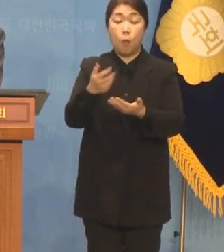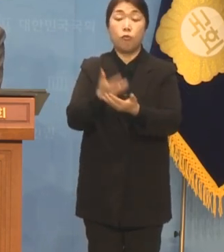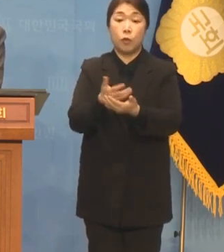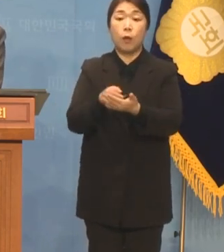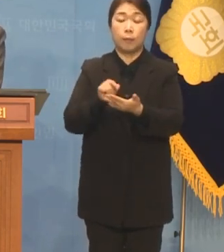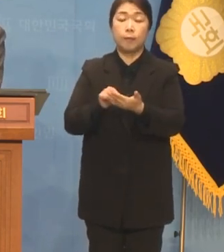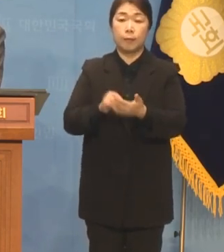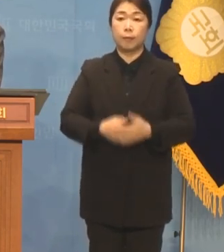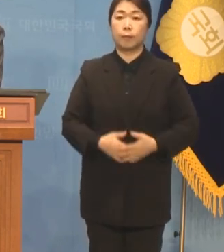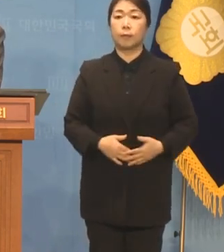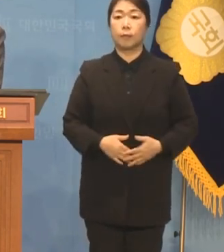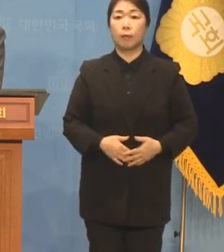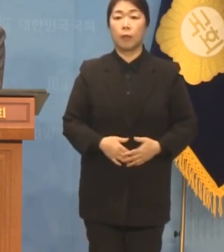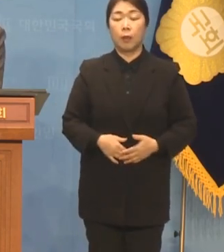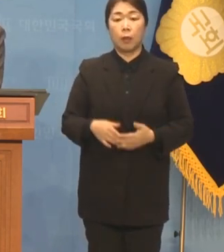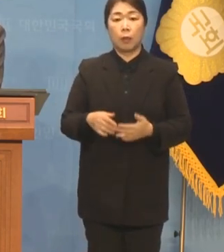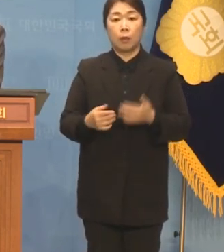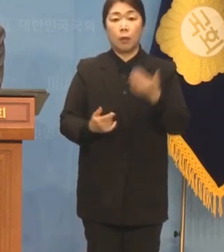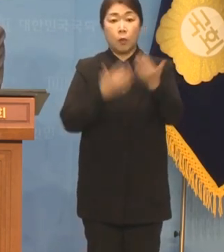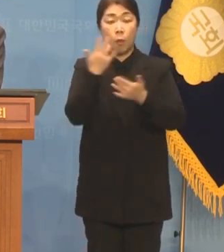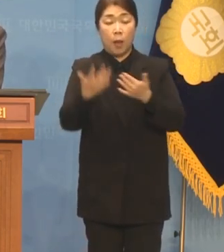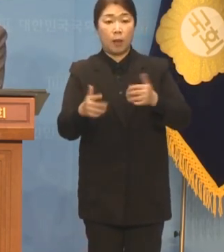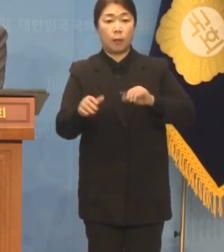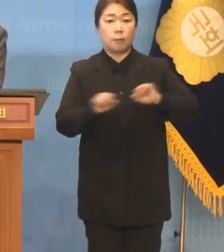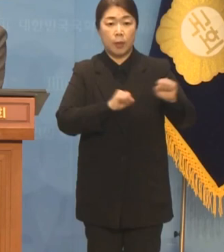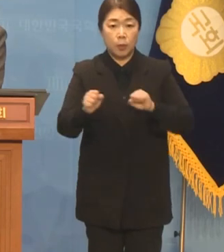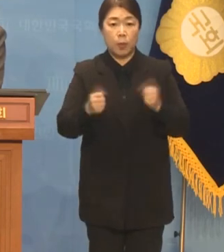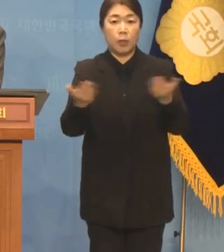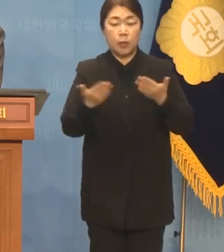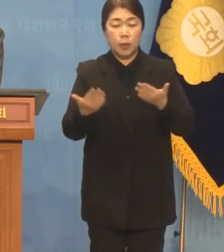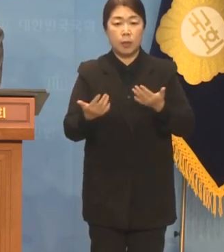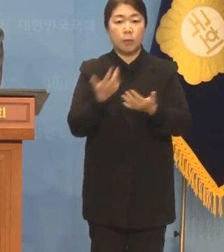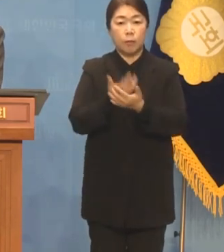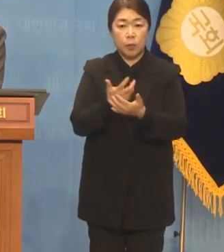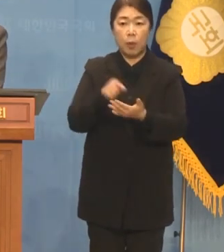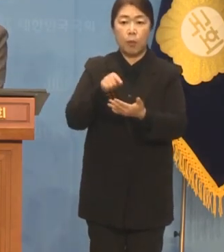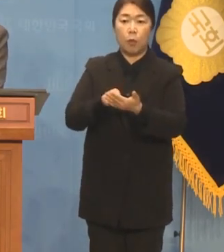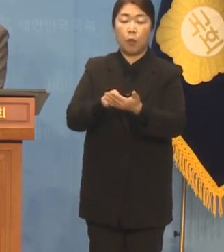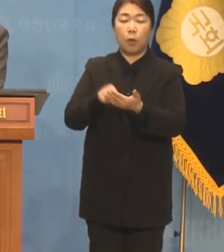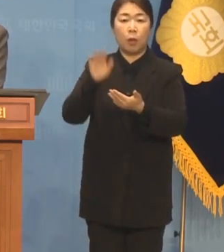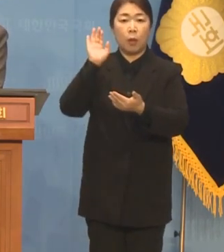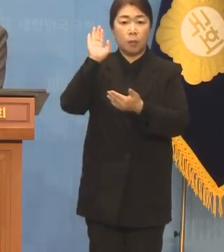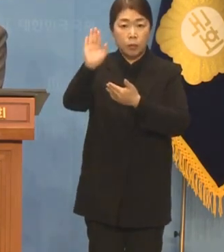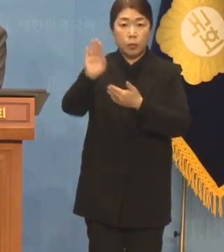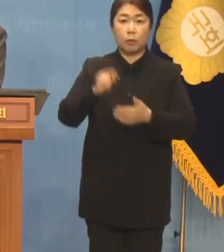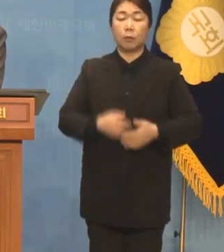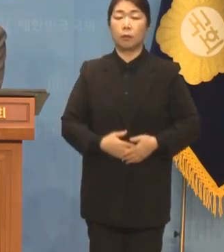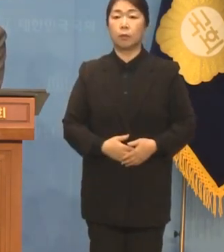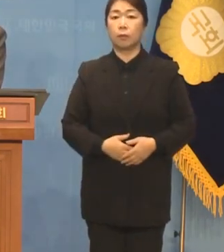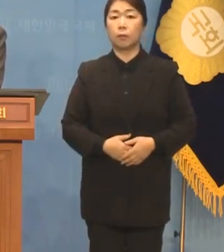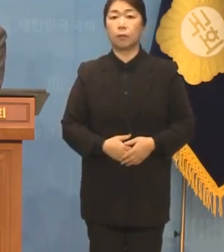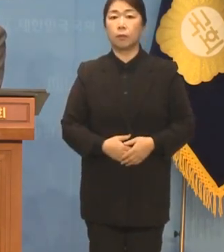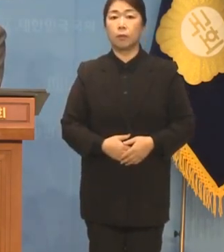문서입니다. 그래서 이 문서의 진위는 향후에 또 저희들이